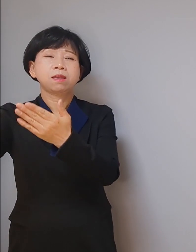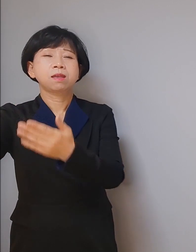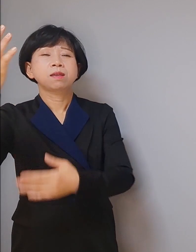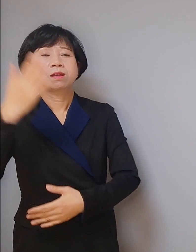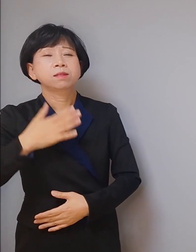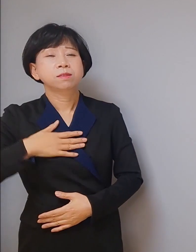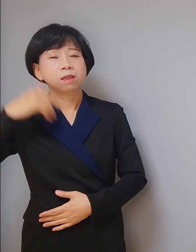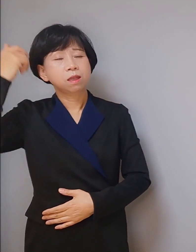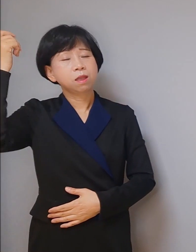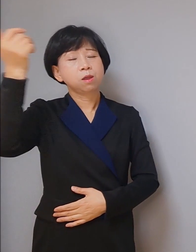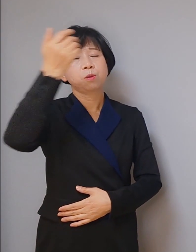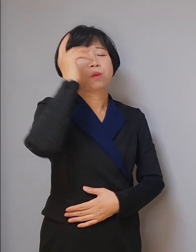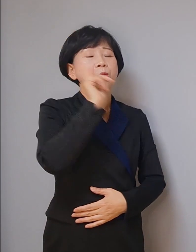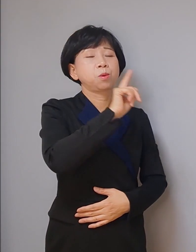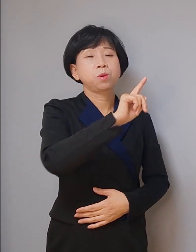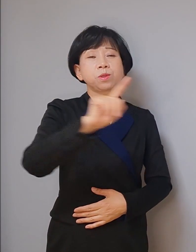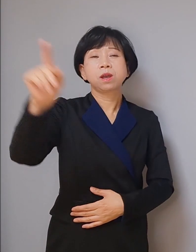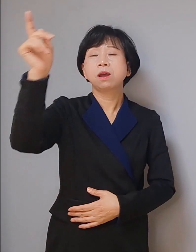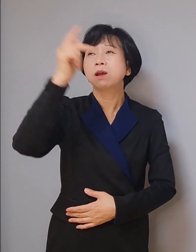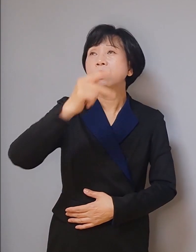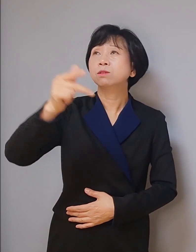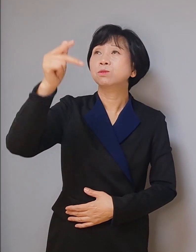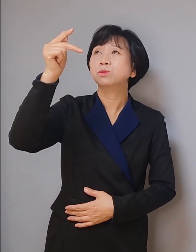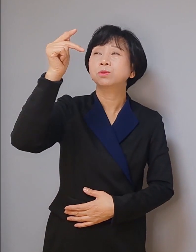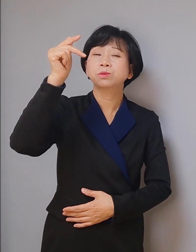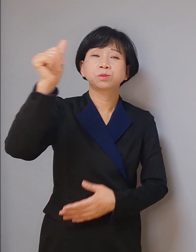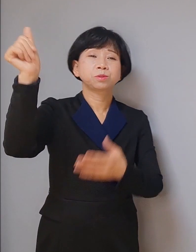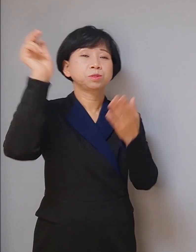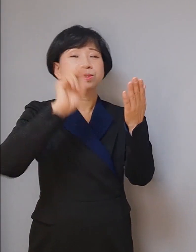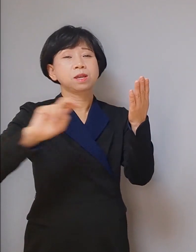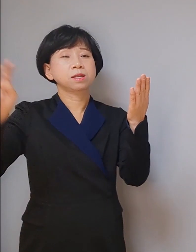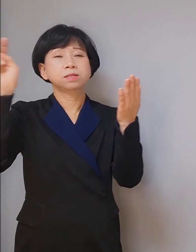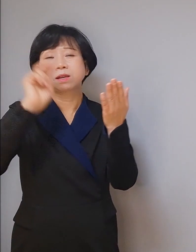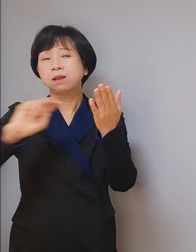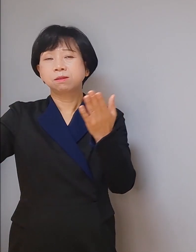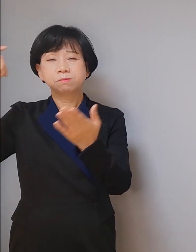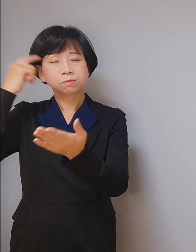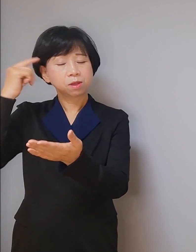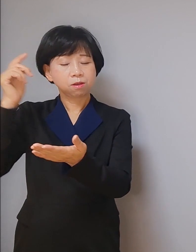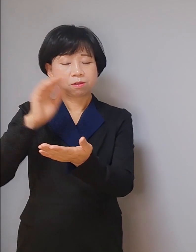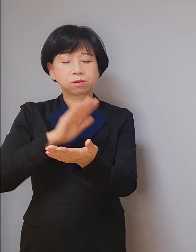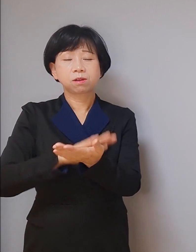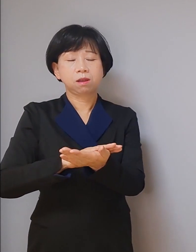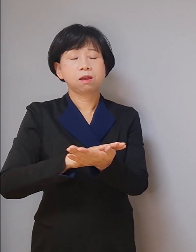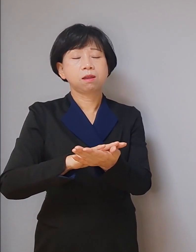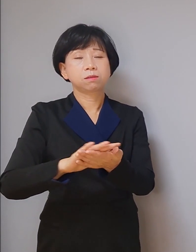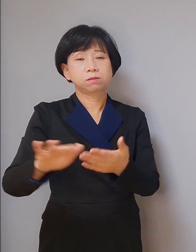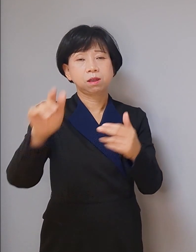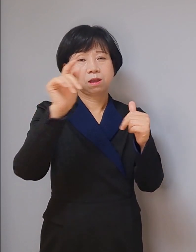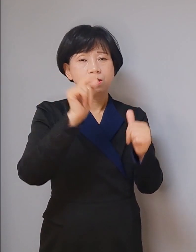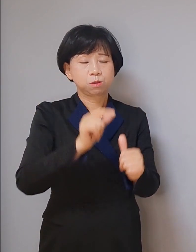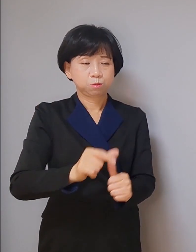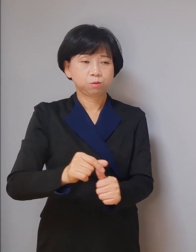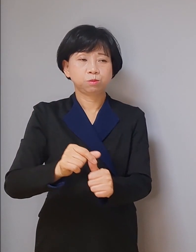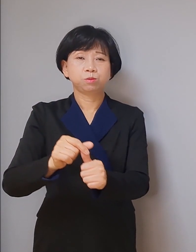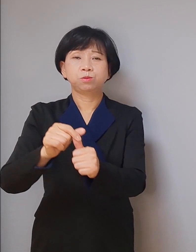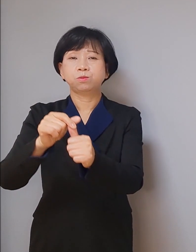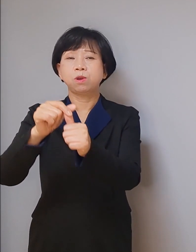주께 내 호나 주 찬양